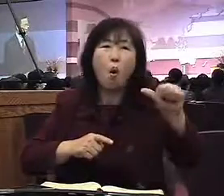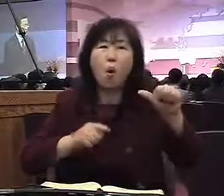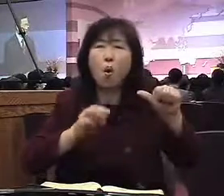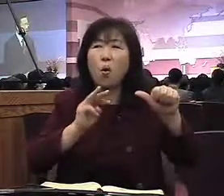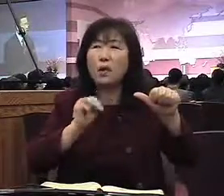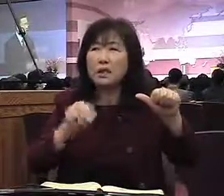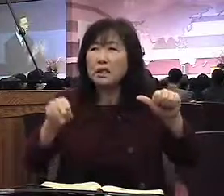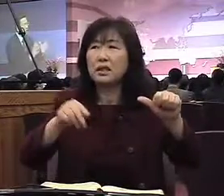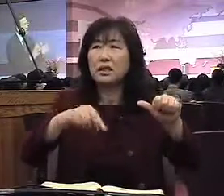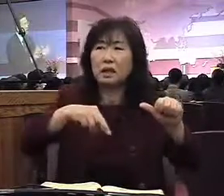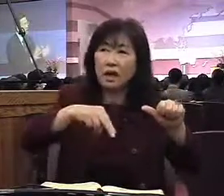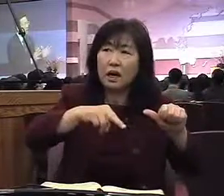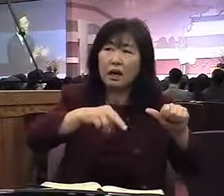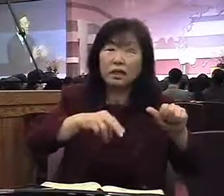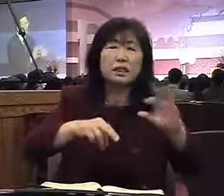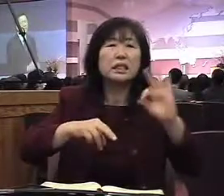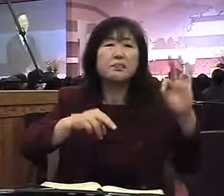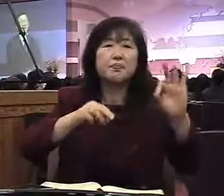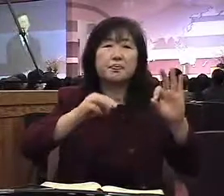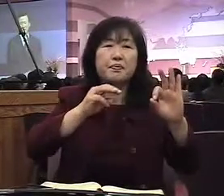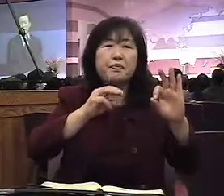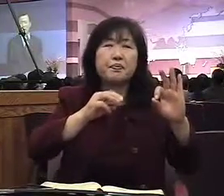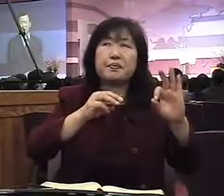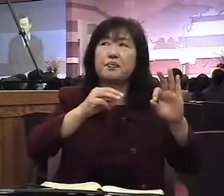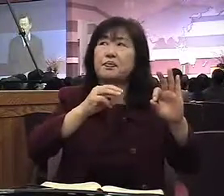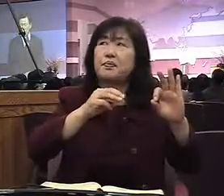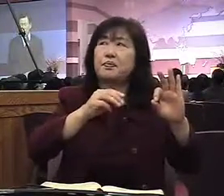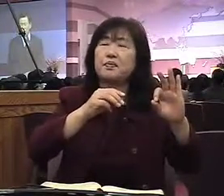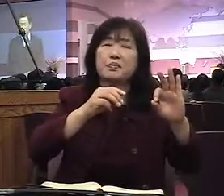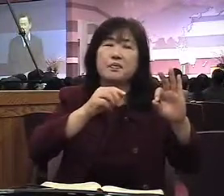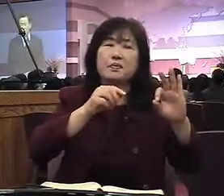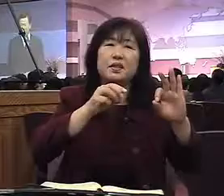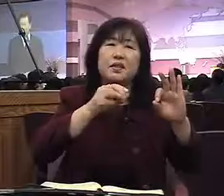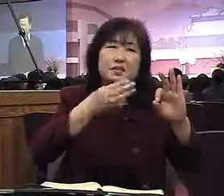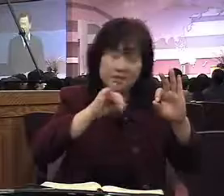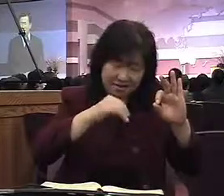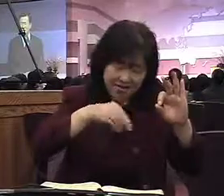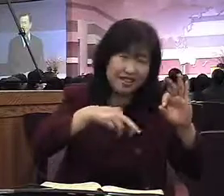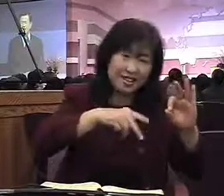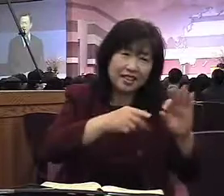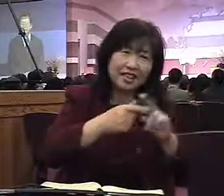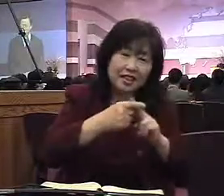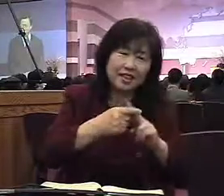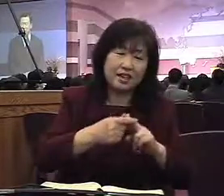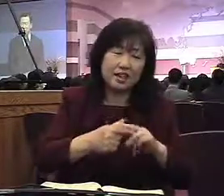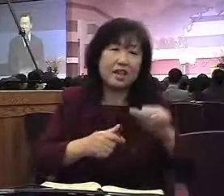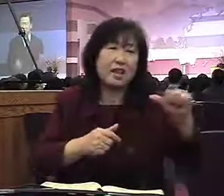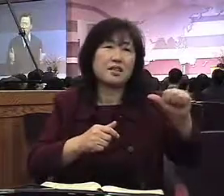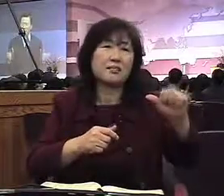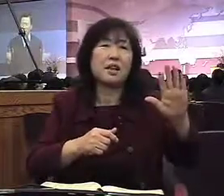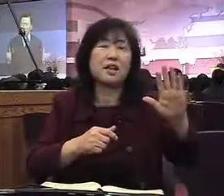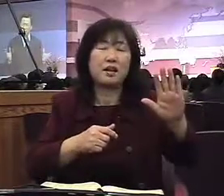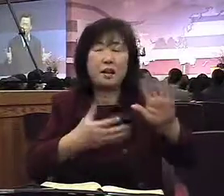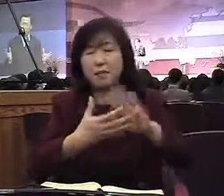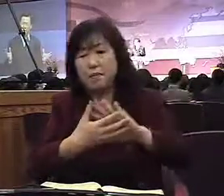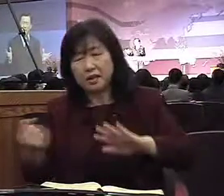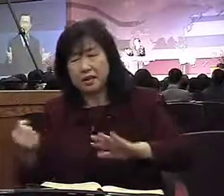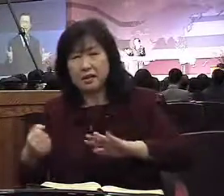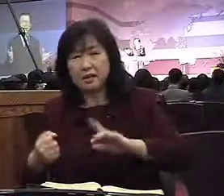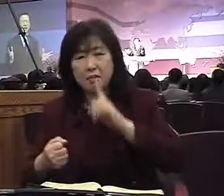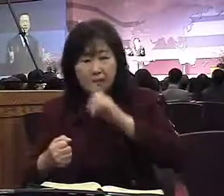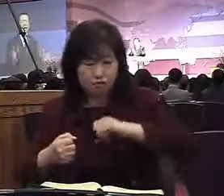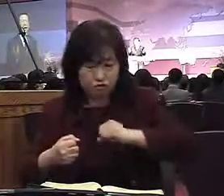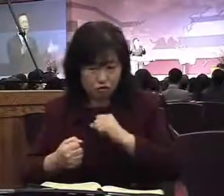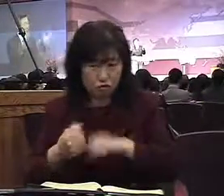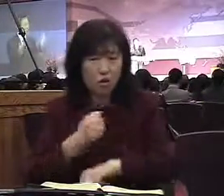했습니다. 억지로 5마리 떼어서 가고자 하면 억울해도 말씀이 이러니까 순종하시고 돼지